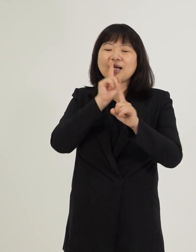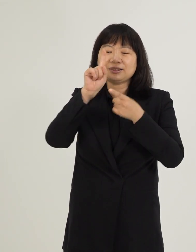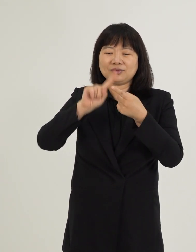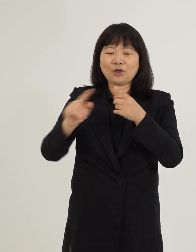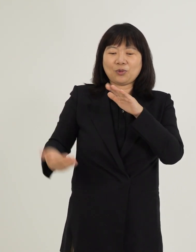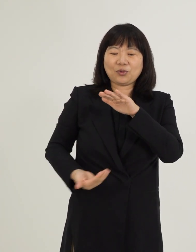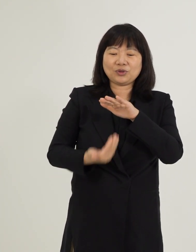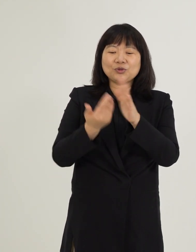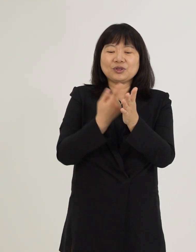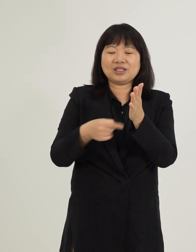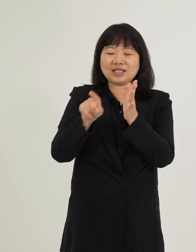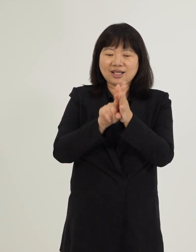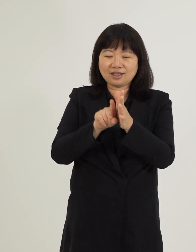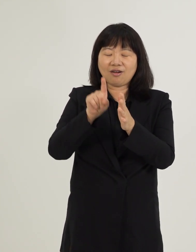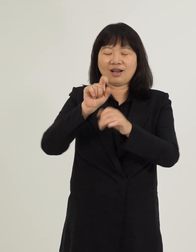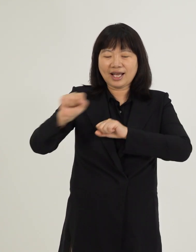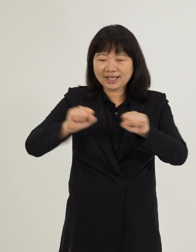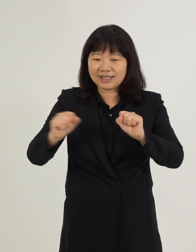모든 생애는